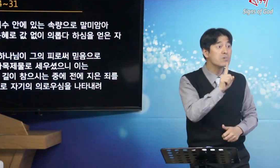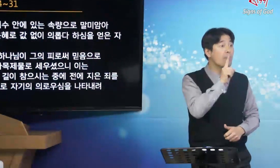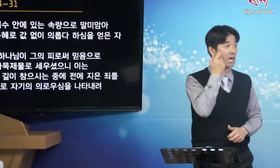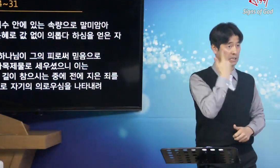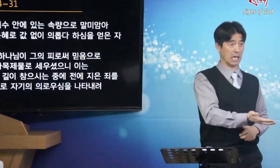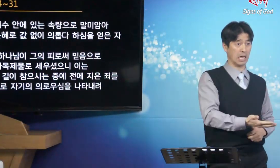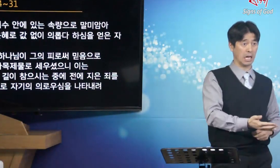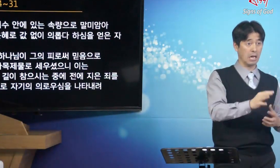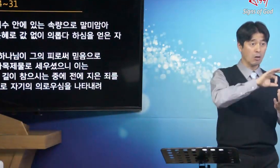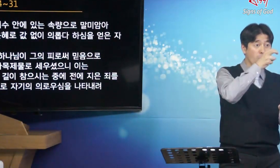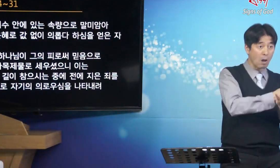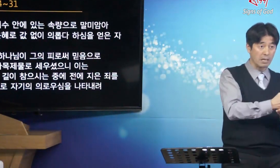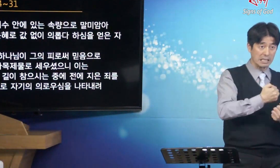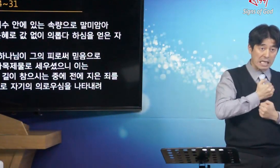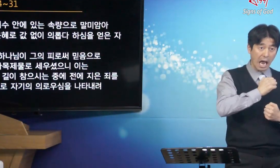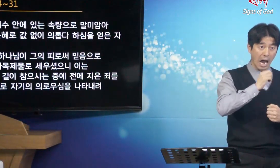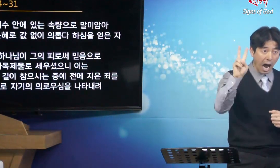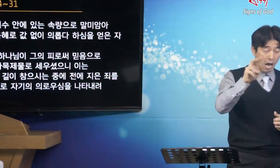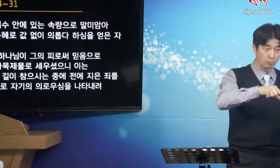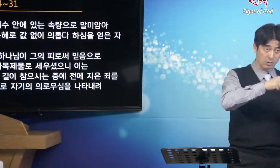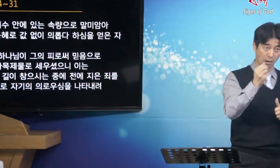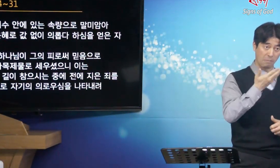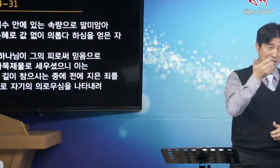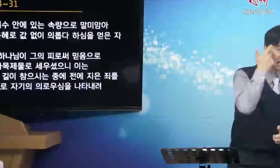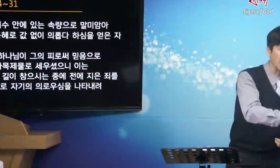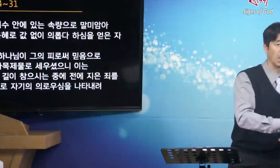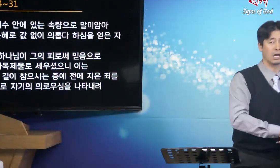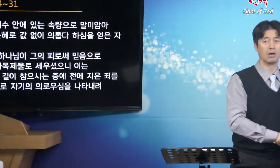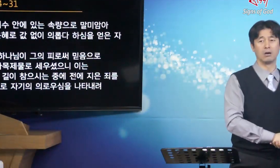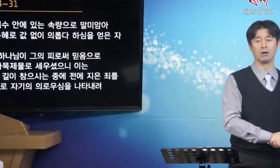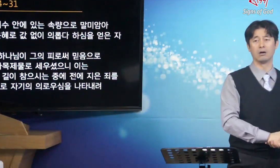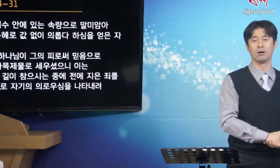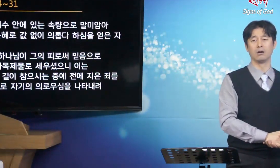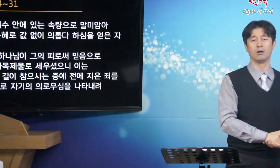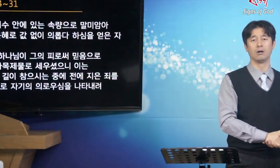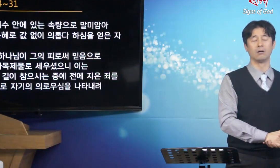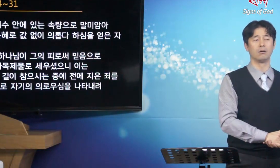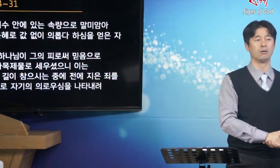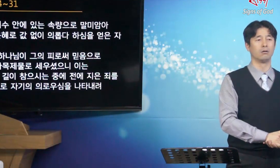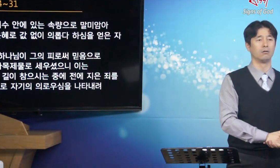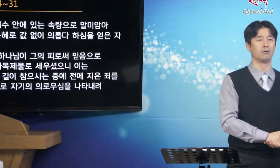할례해야 구원받느냐, 할례해야 의로운 자가 되느냐.